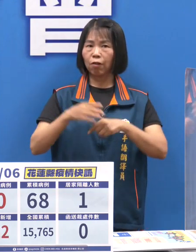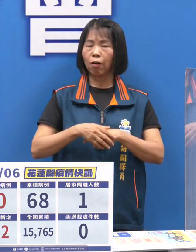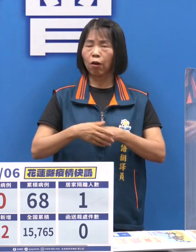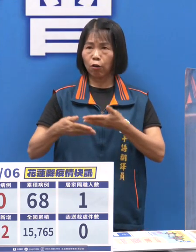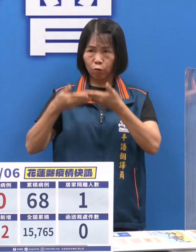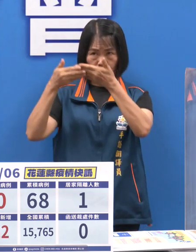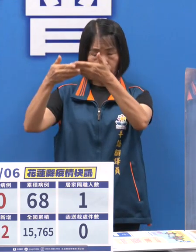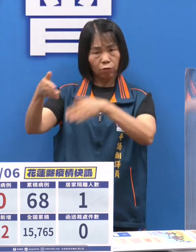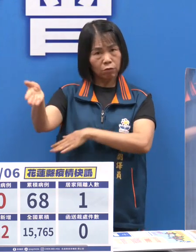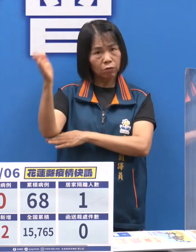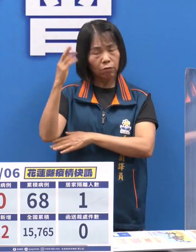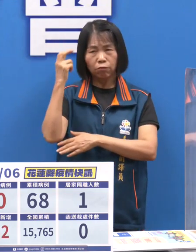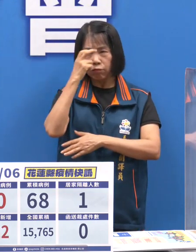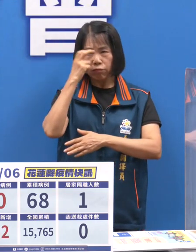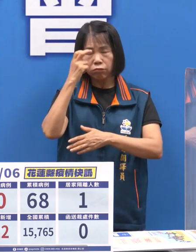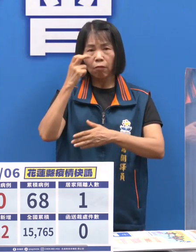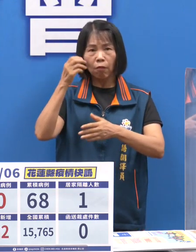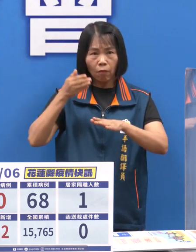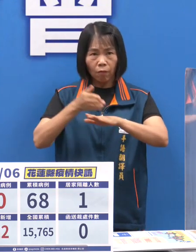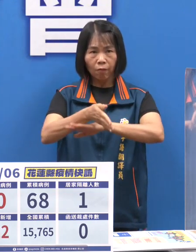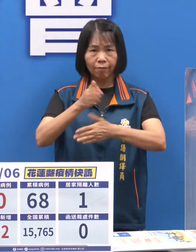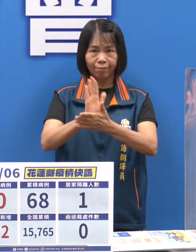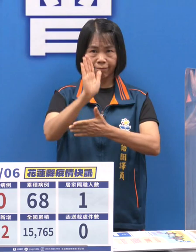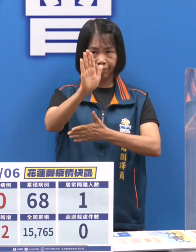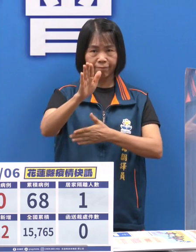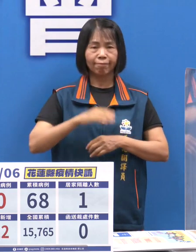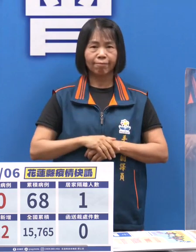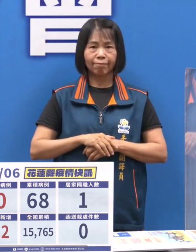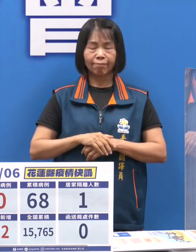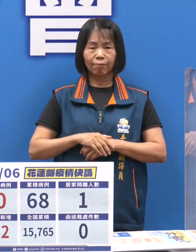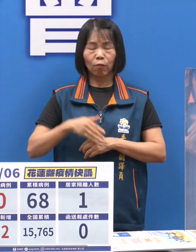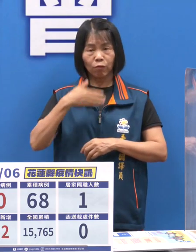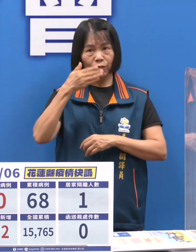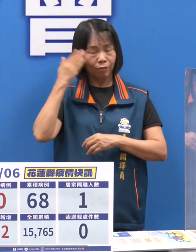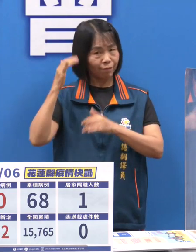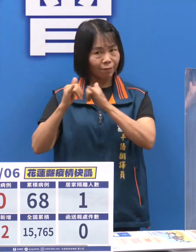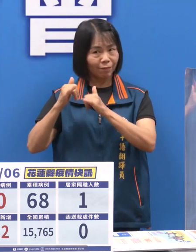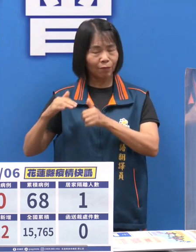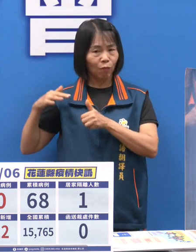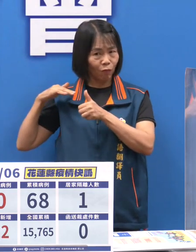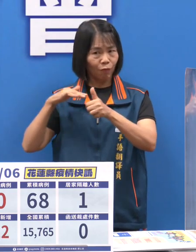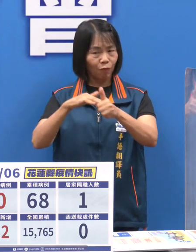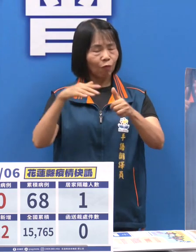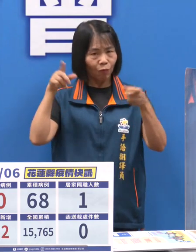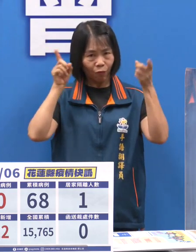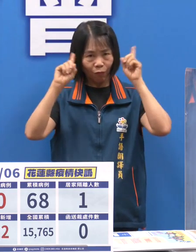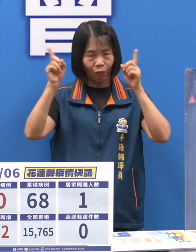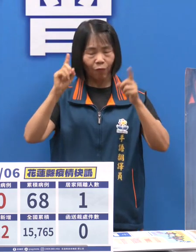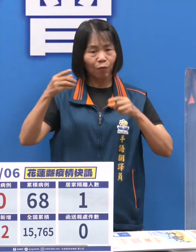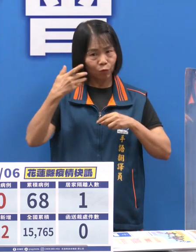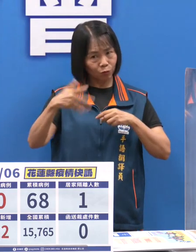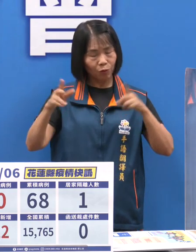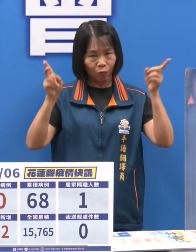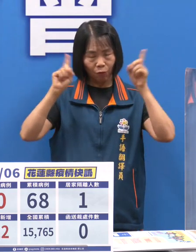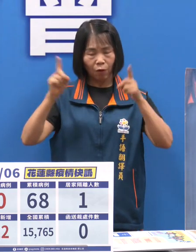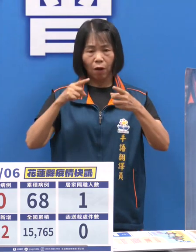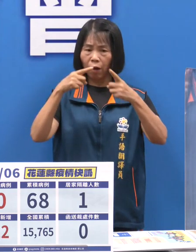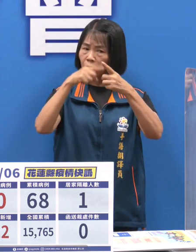后，可以开始带领我们游客从事水域游憩活动，人